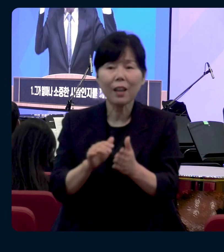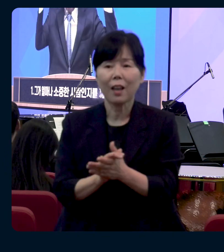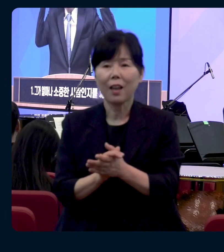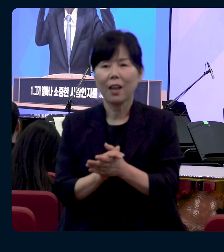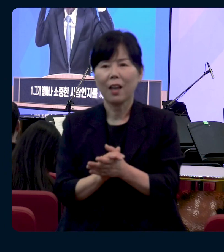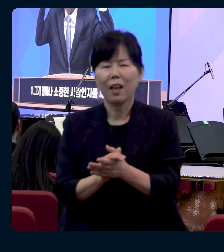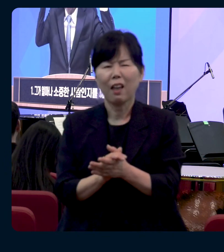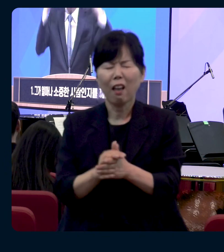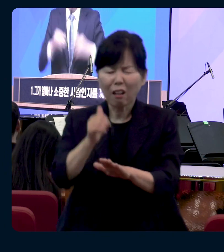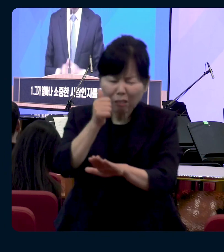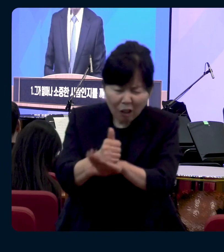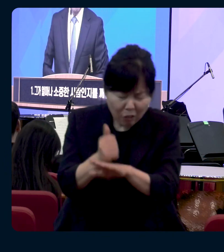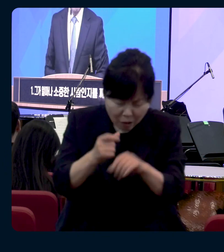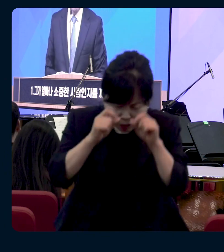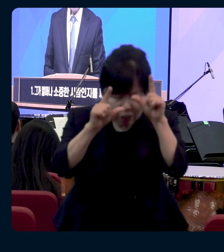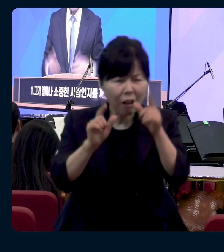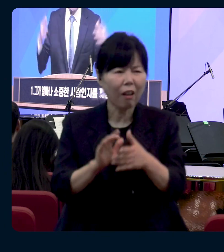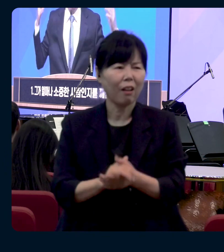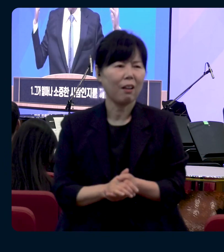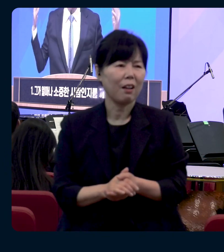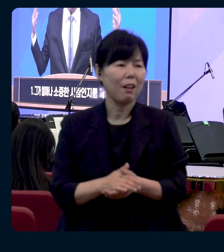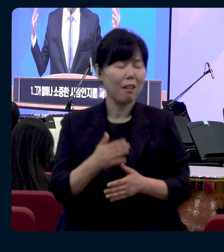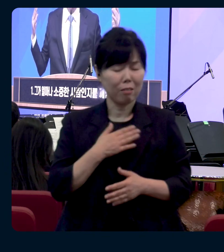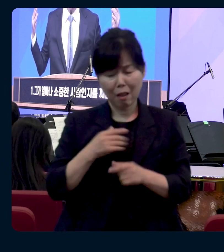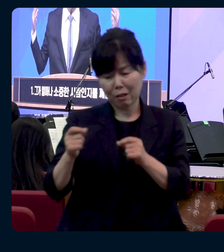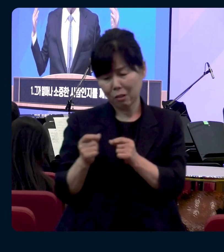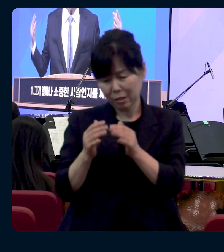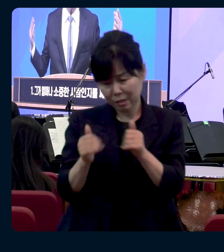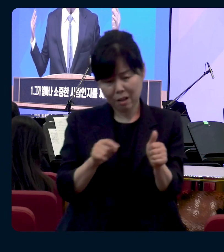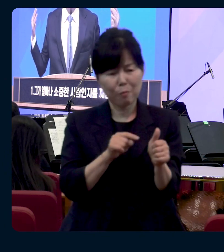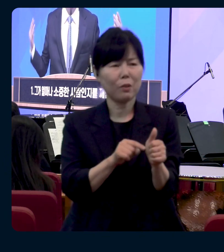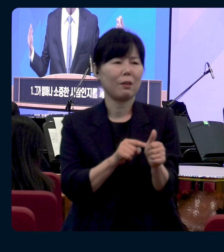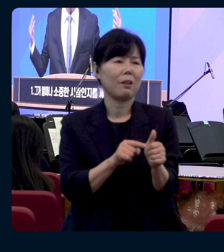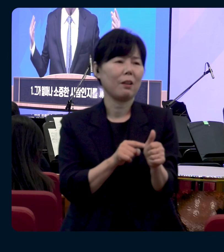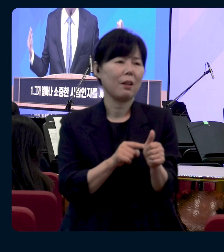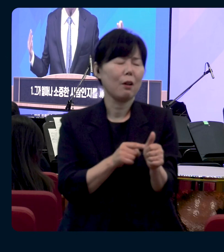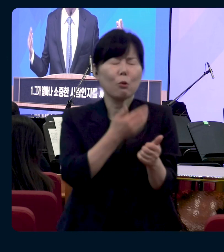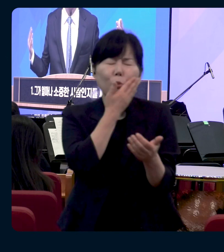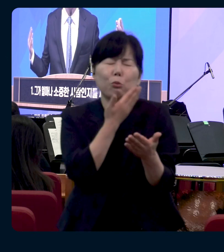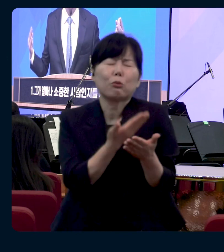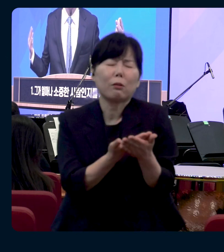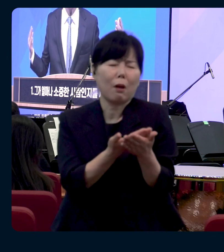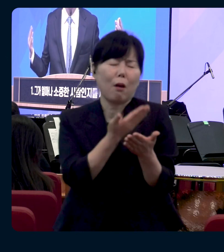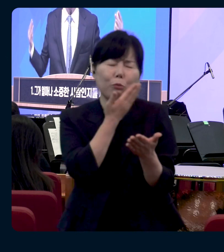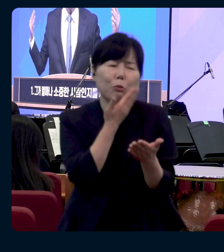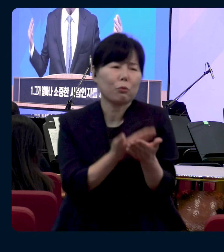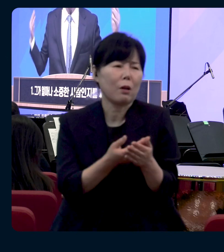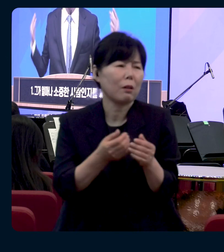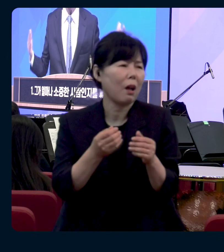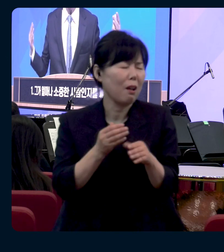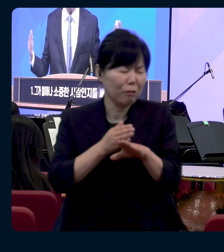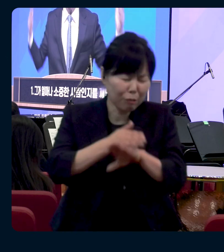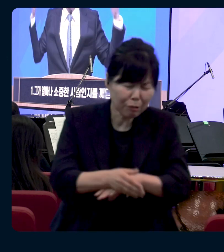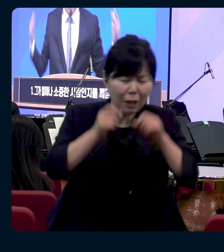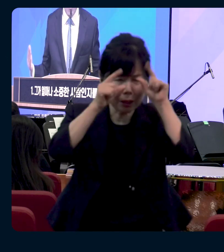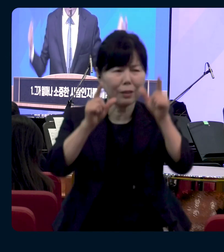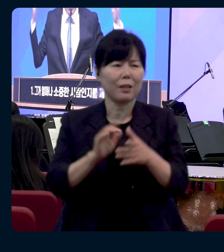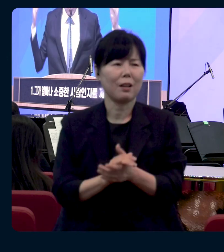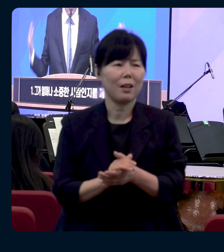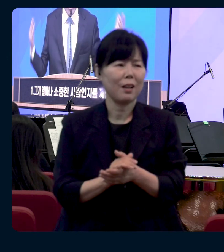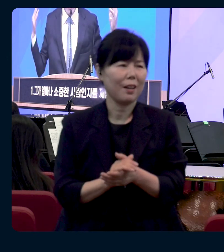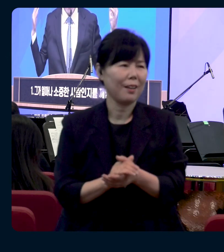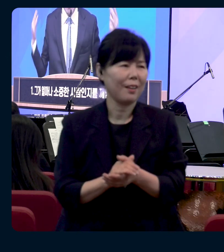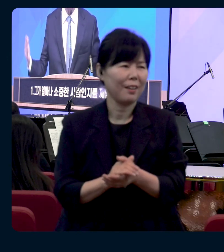그때 비로소 깨닫습니다. 자기 곁에 있는 사람이 얼마나 소중한 사람인지를, 자기 곁에 있는 사람이